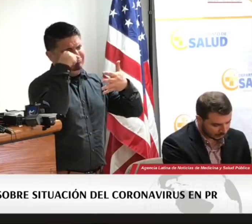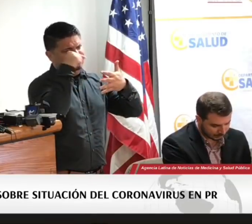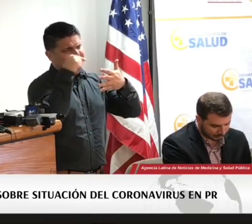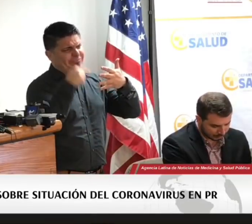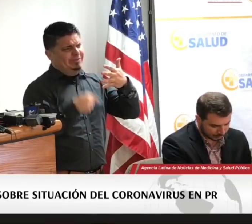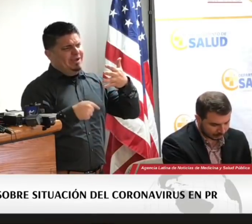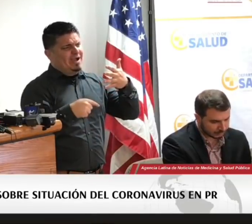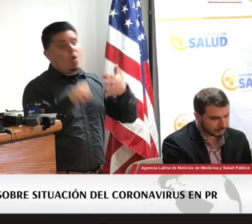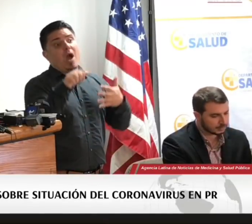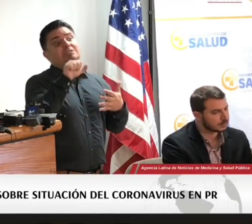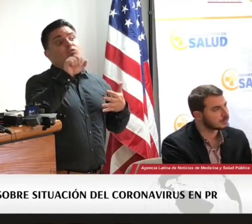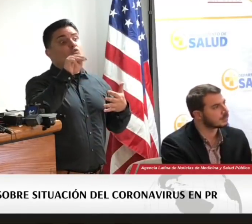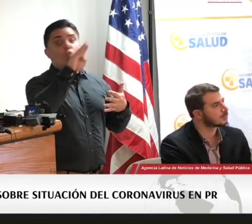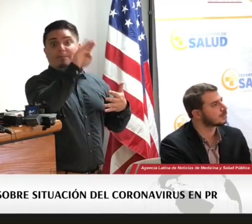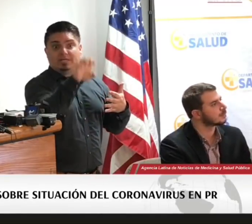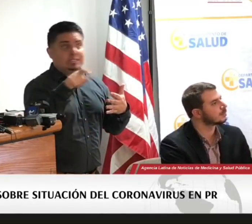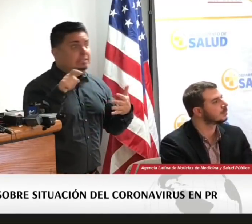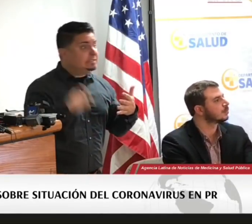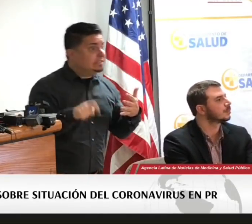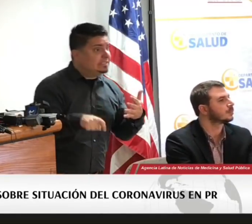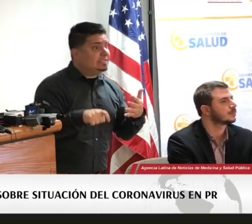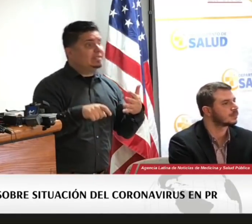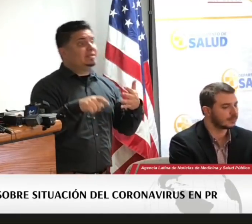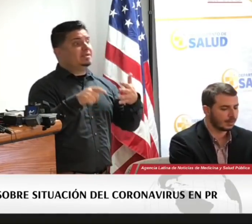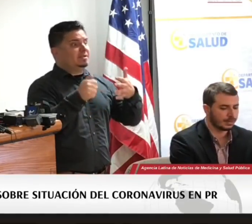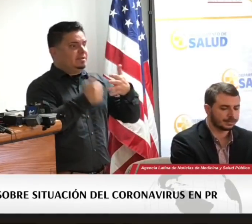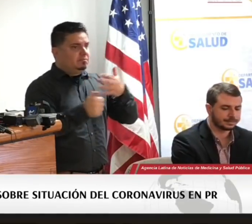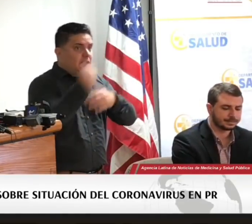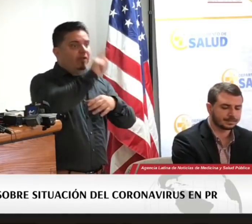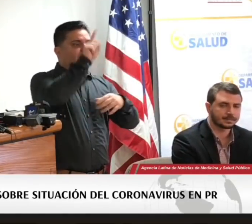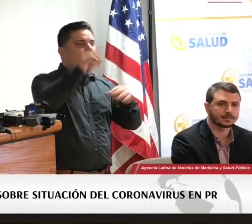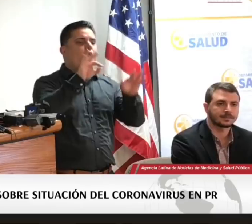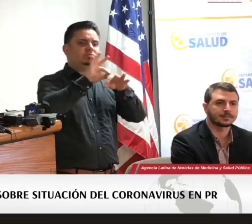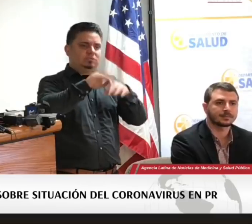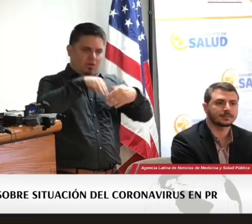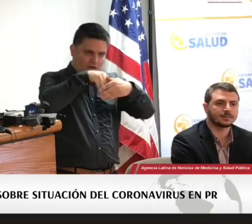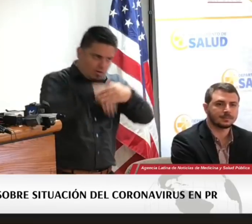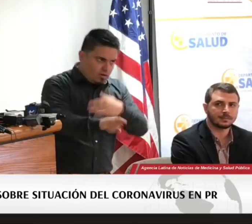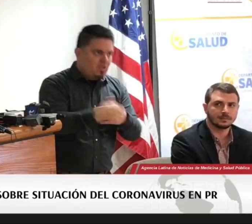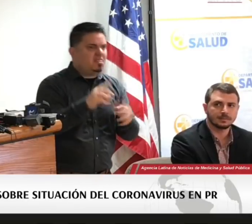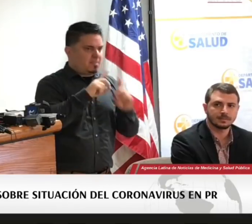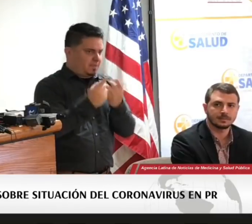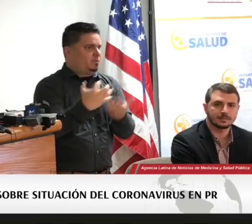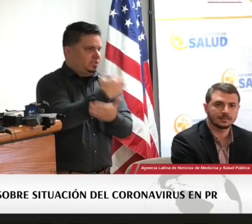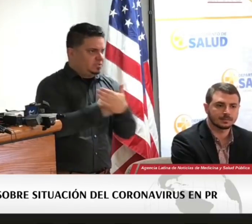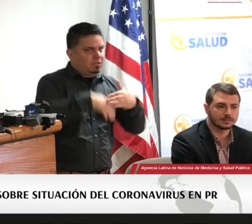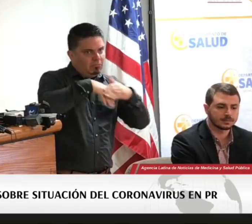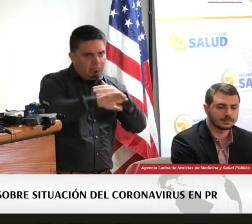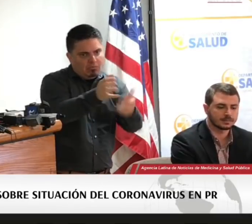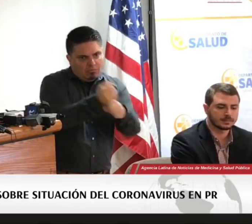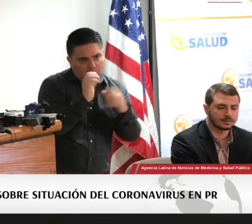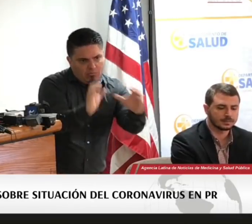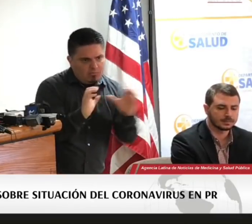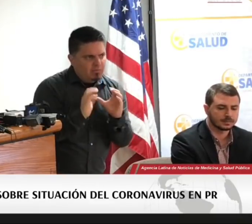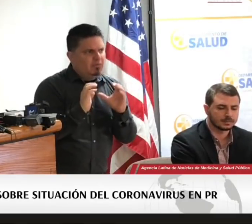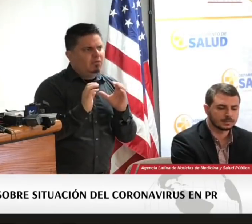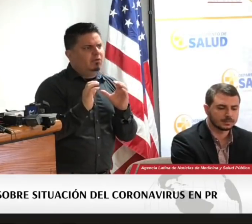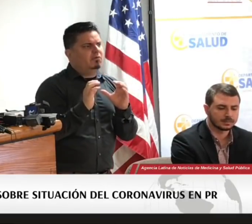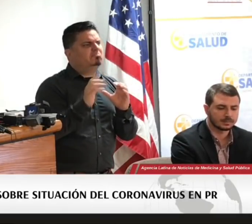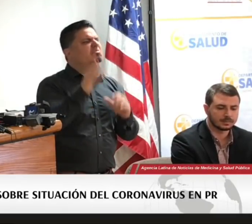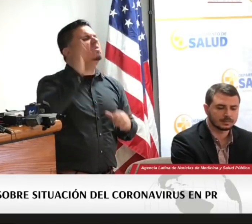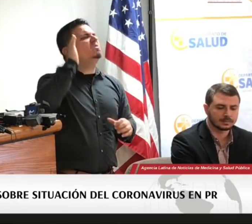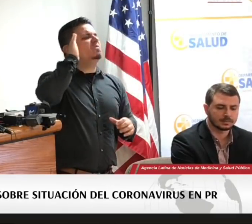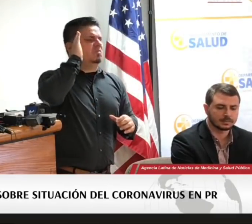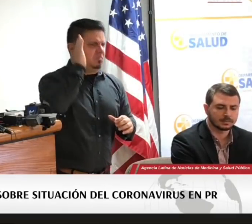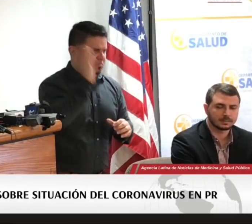la gran mayoría asisten al Departamento de Hacienda, van a buscar esas certificaciones, se van a dar por cumplidas en las solicitudes para